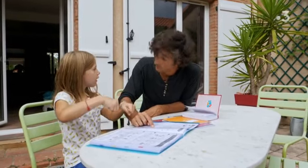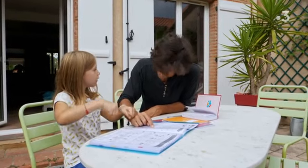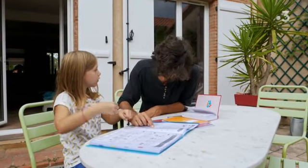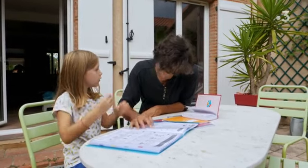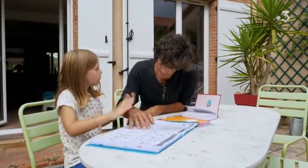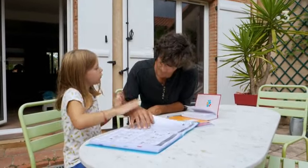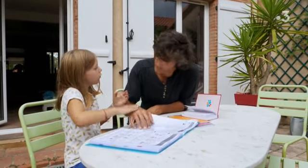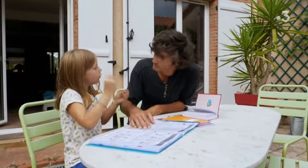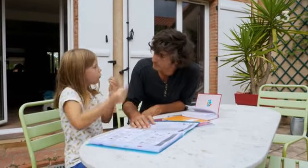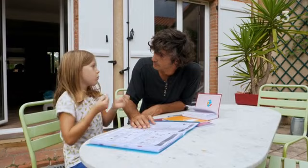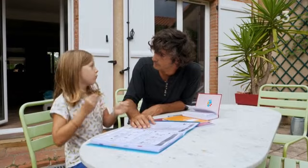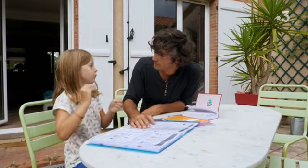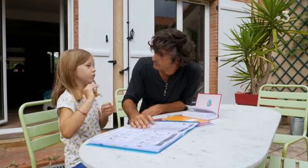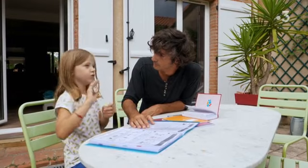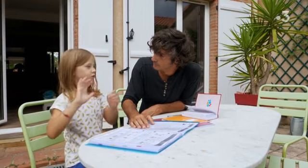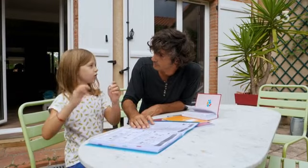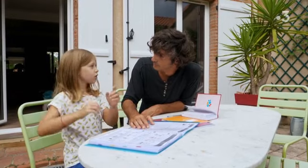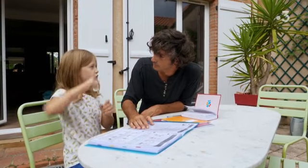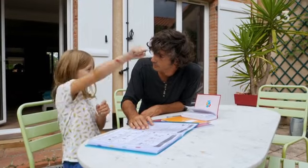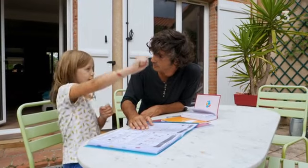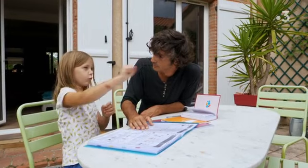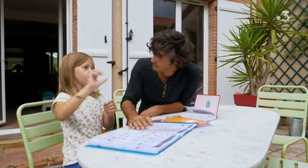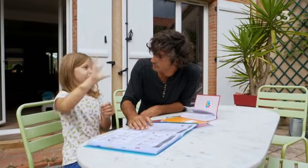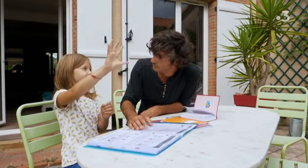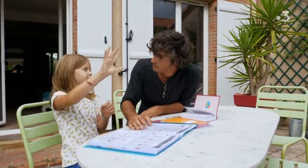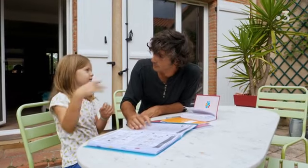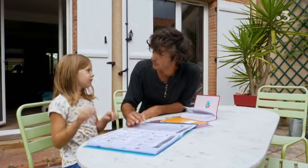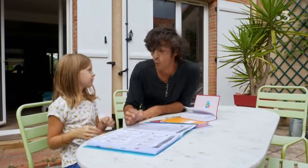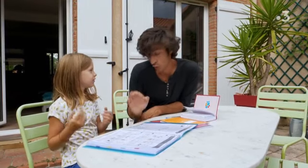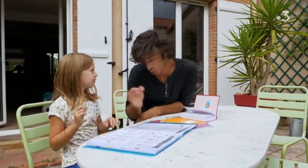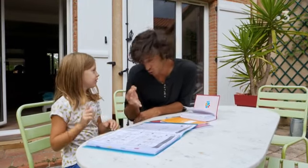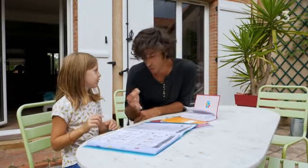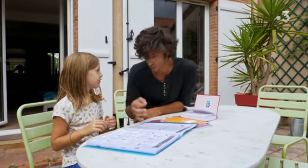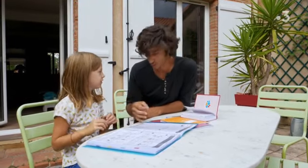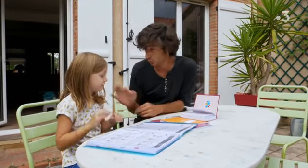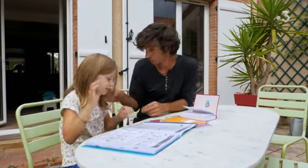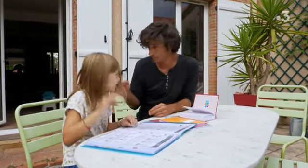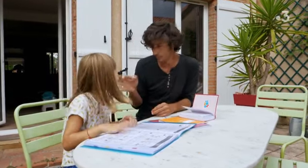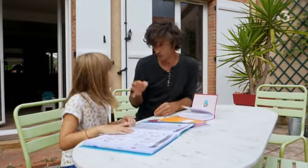Pouvoir. Ou sinon, super pouvoir. Alors